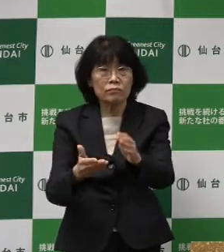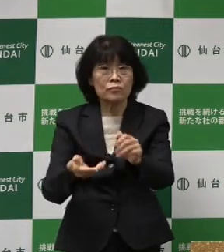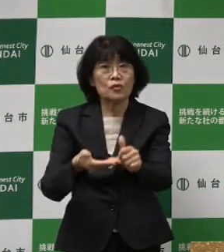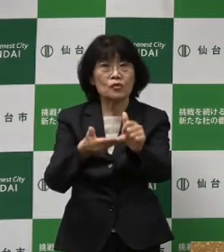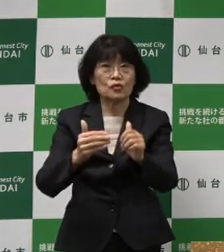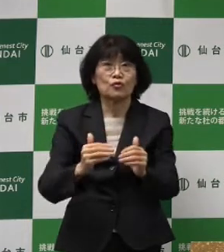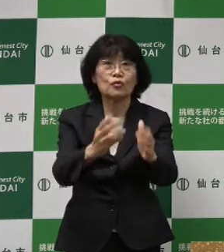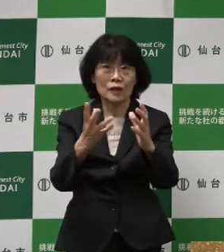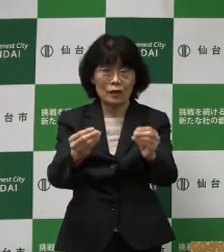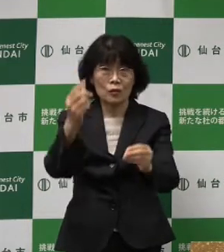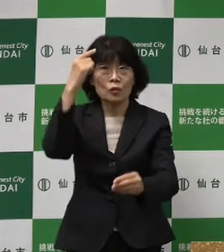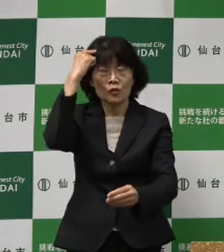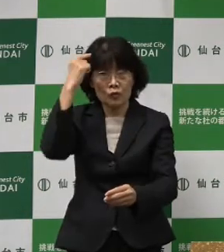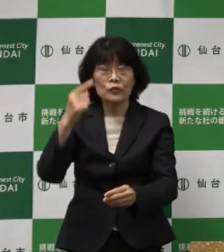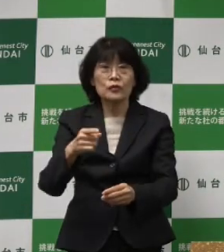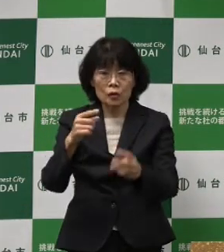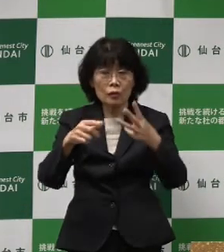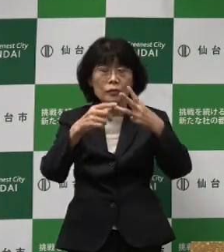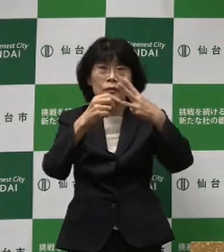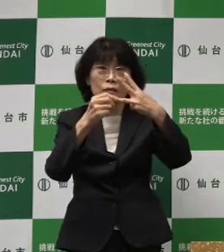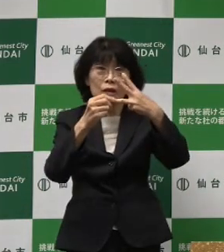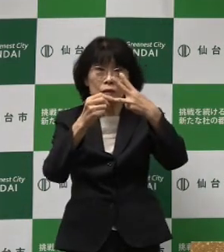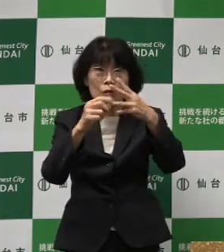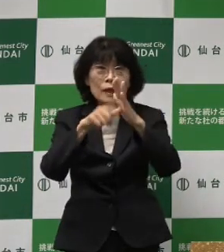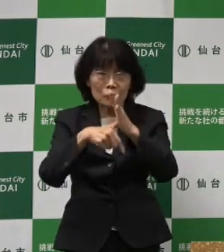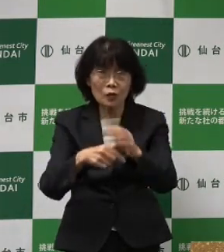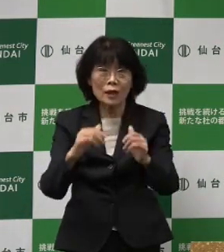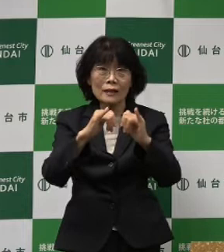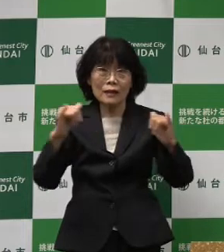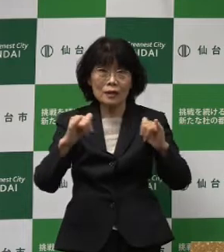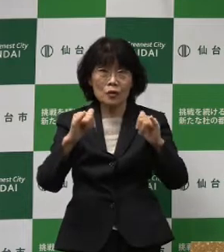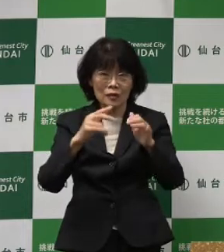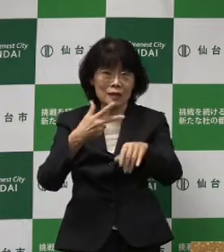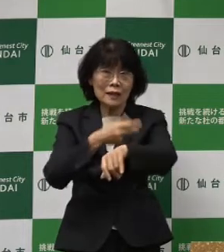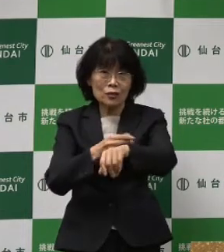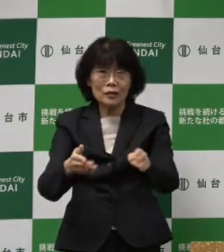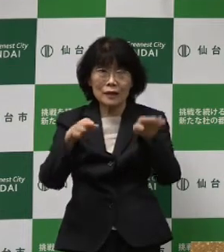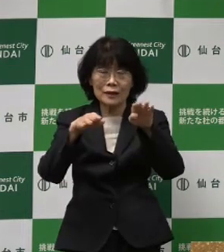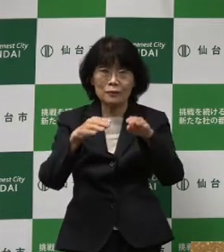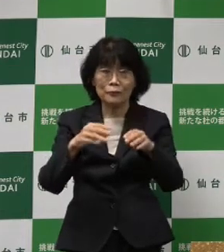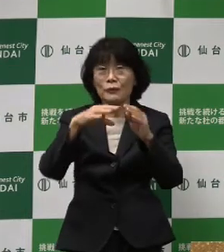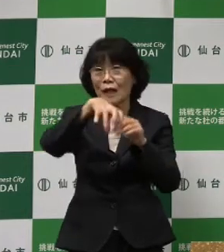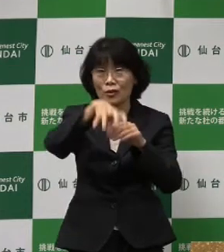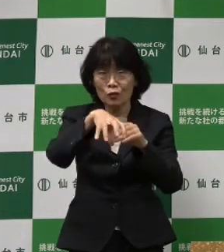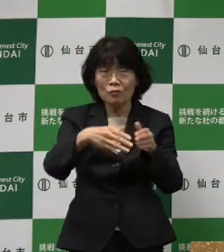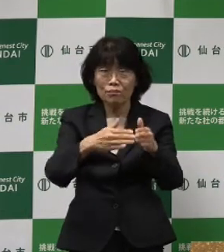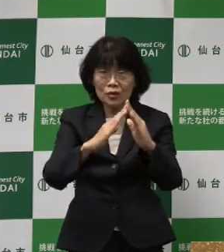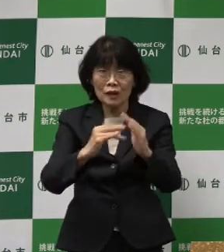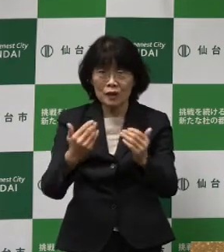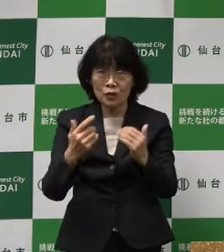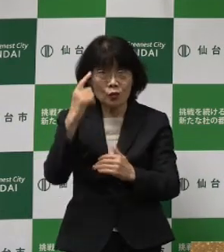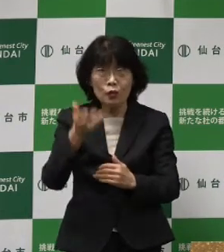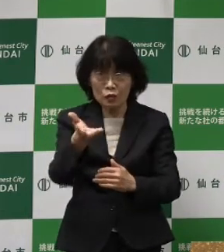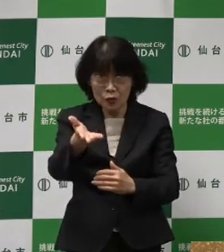に関してはこの大規模会場の必要性というのは市長現時点でどのようにお考えになっているでしょうか。 まだですね、